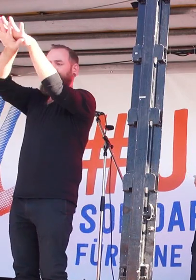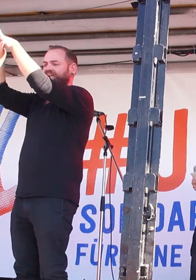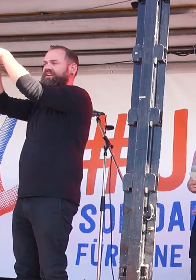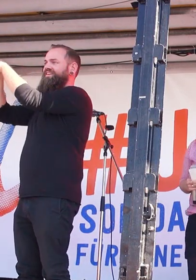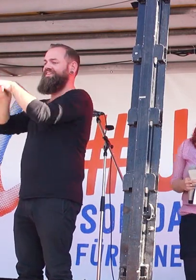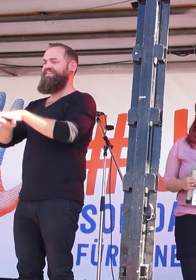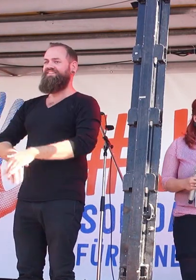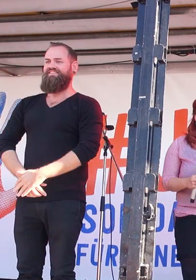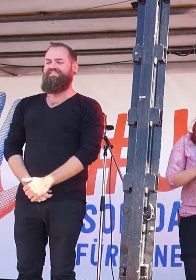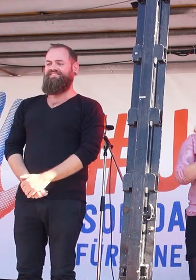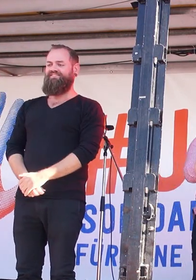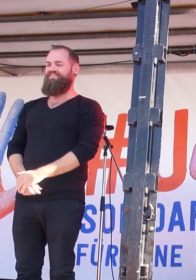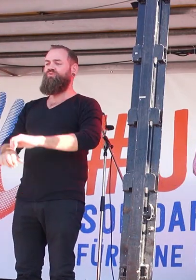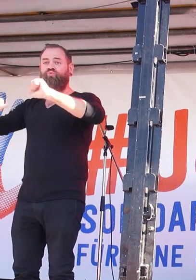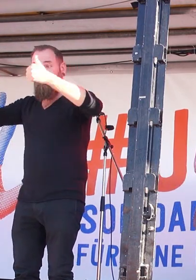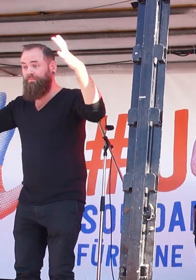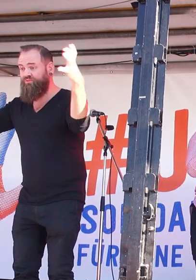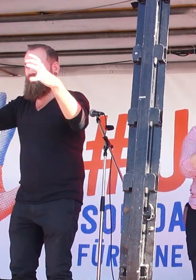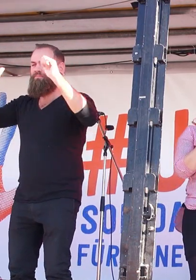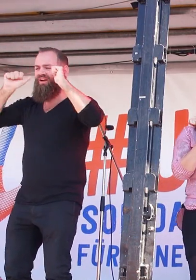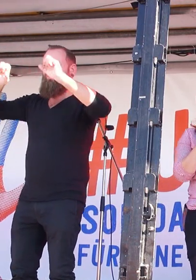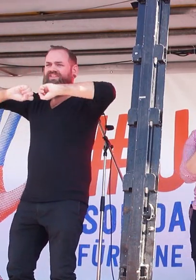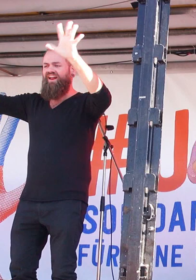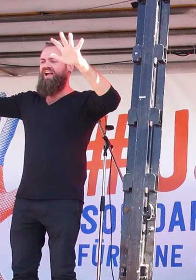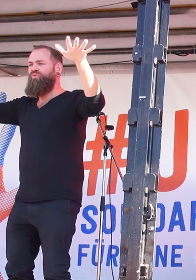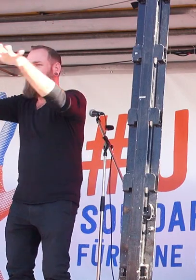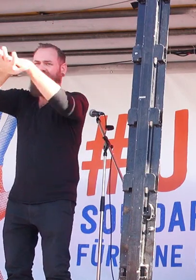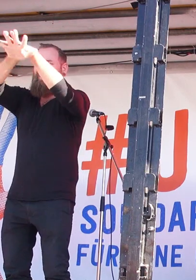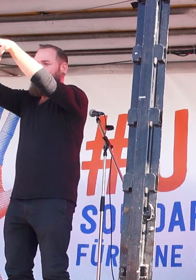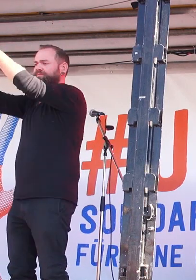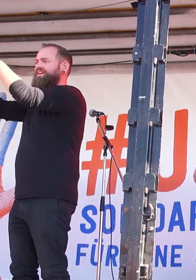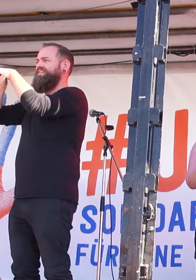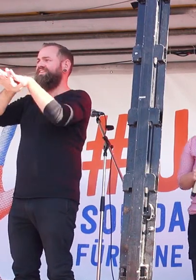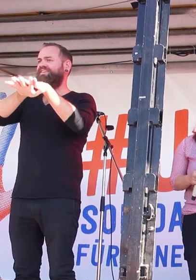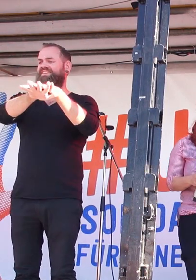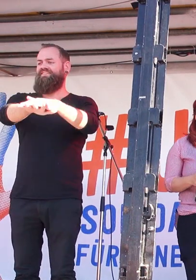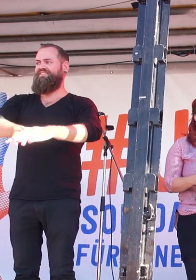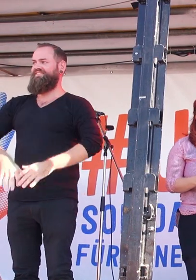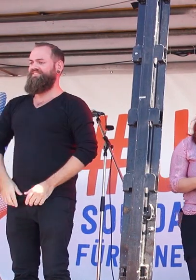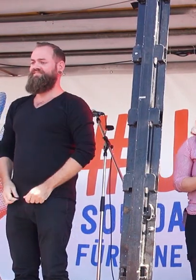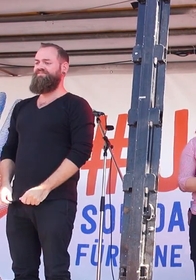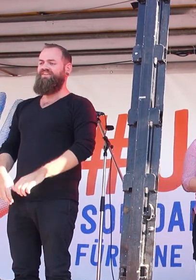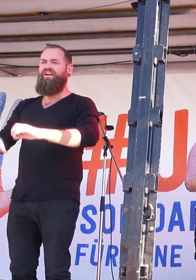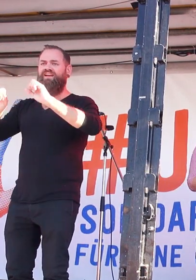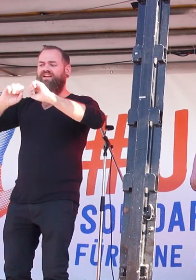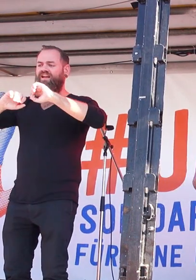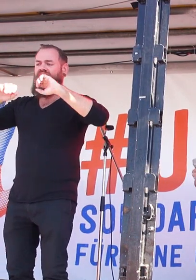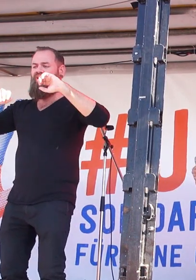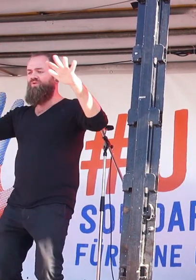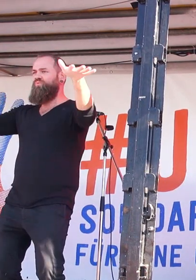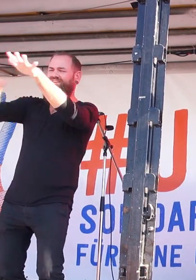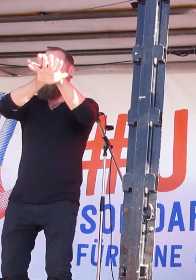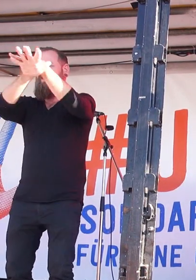Und jetzt alle noch mal zusammen. Sagt es laut, sagt es klar. Wir sind alle unteilbar. Sagt es laut, sagt es klar. Wir sind